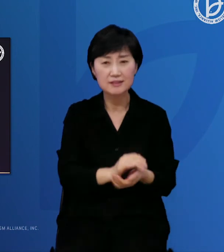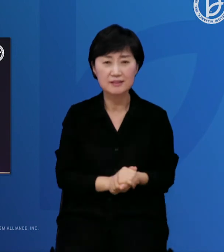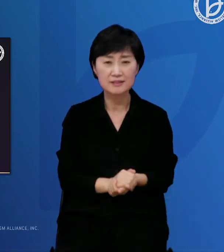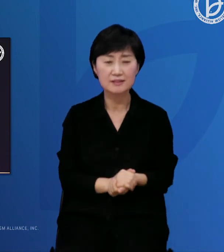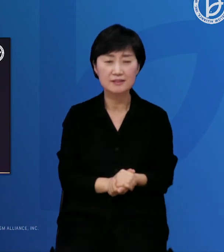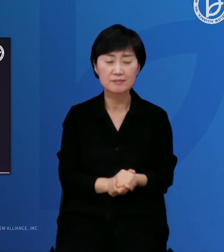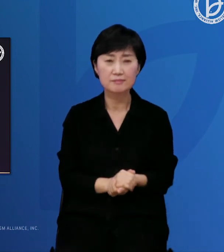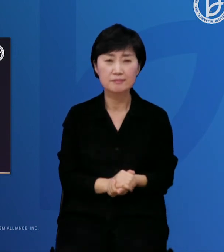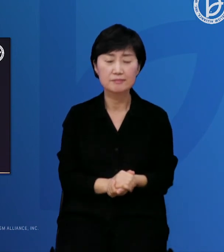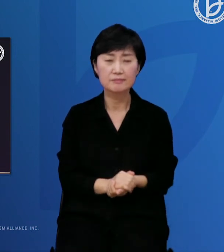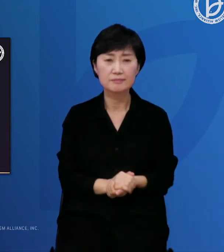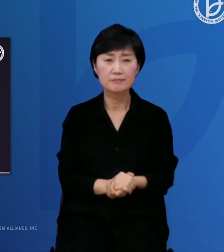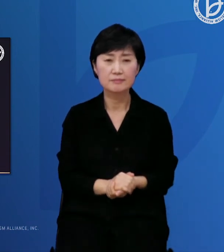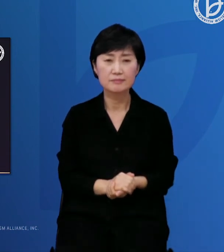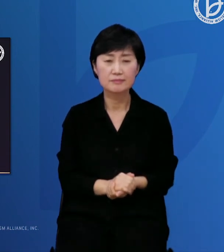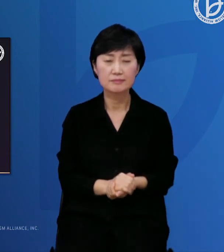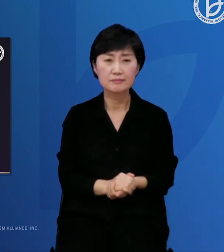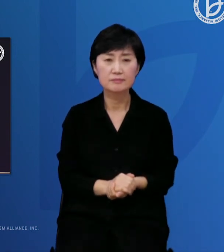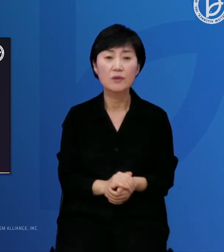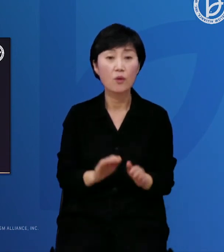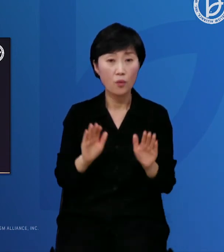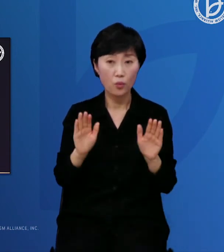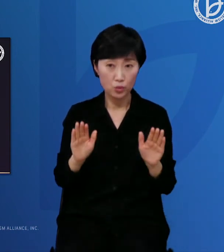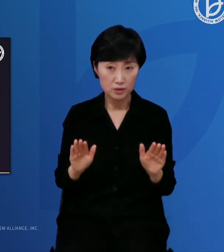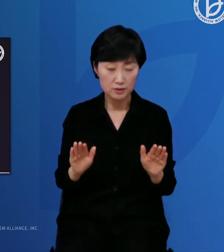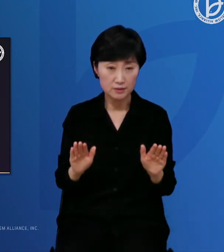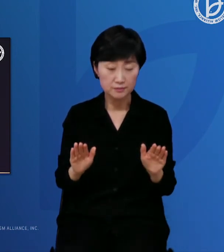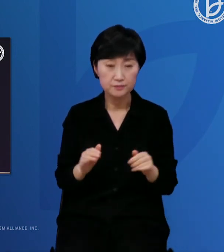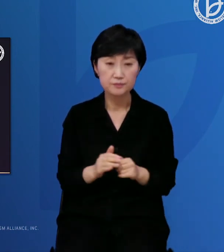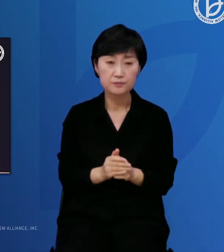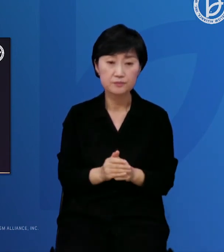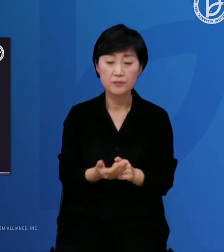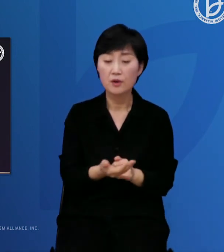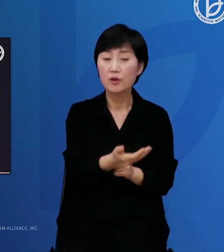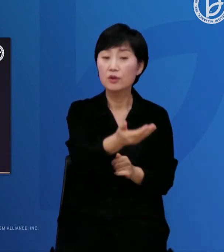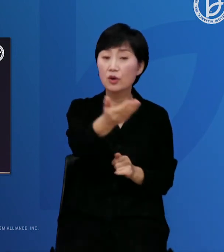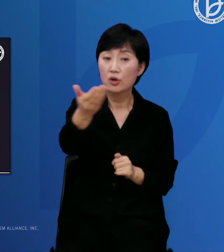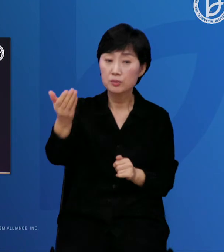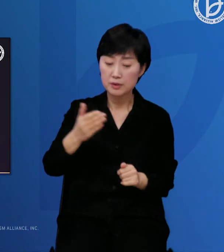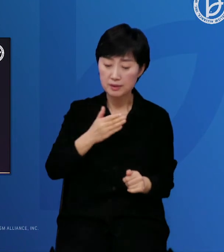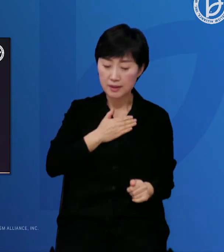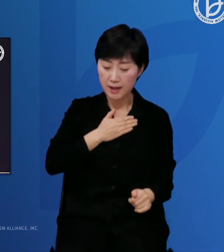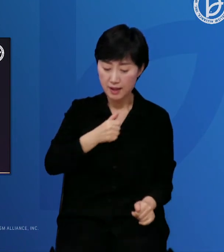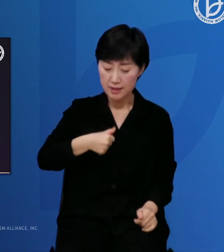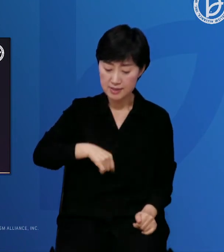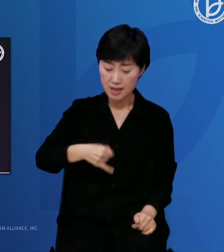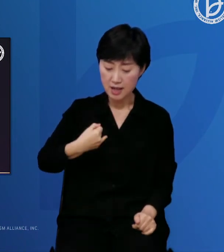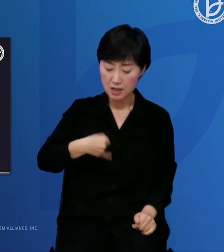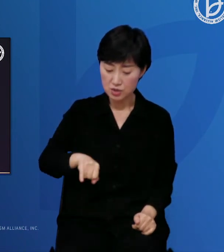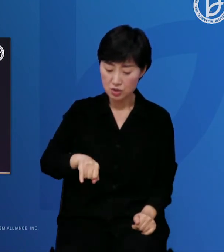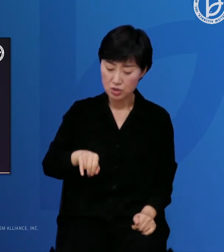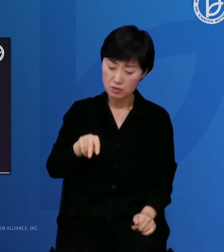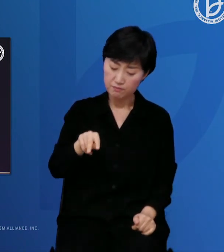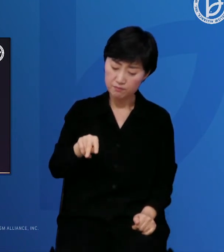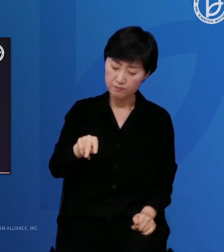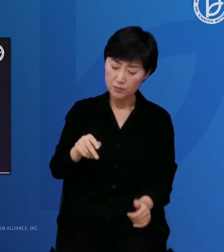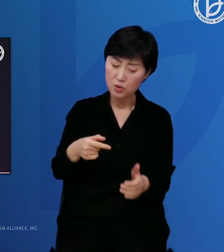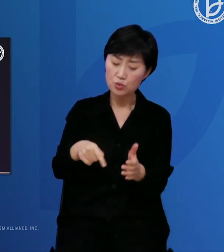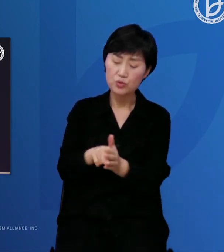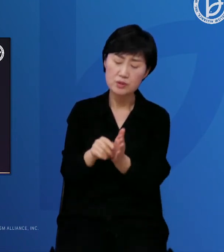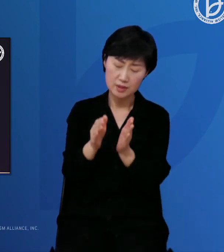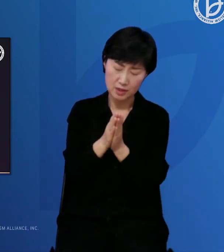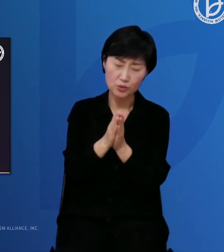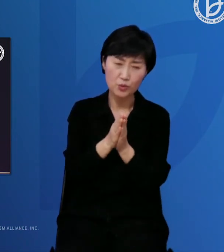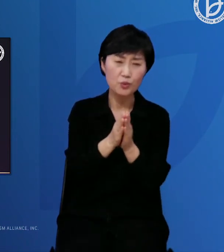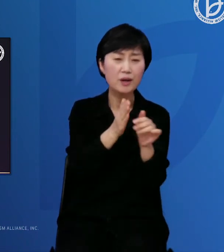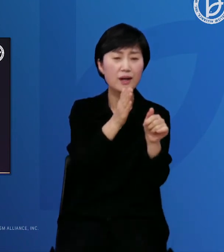prayer is. But there's a reason for that. 오늘 여러분 자녀를 위해서 기도하는 시간 되길 바랍니다. Today, may you take the time to